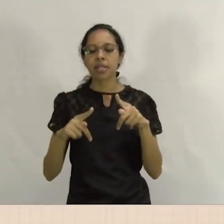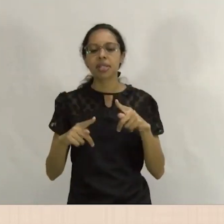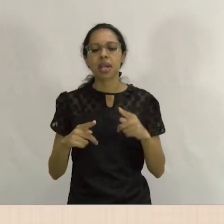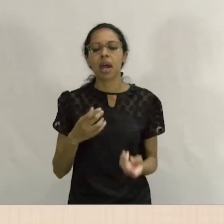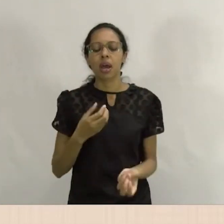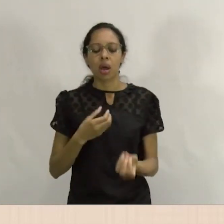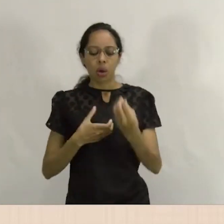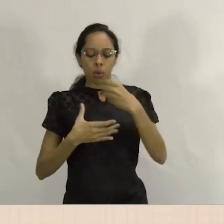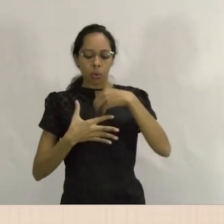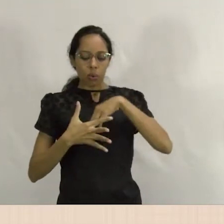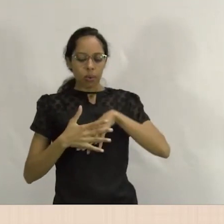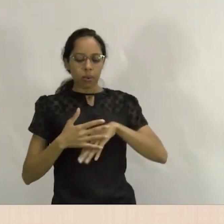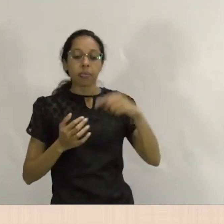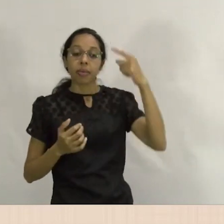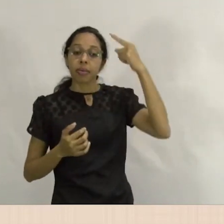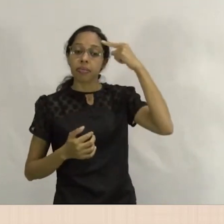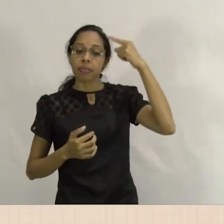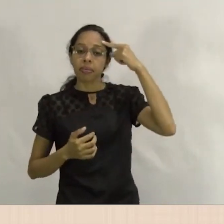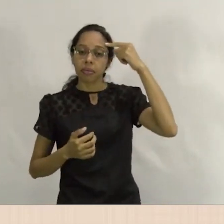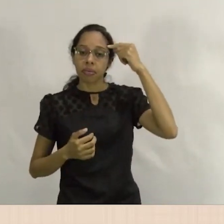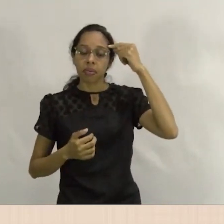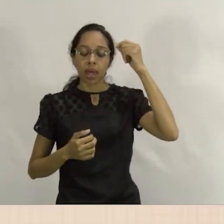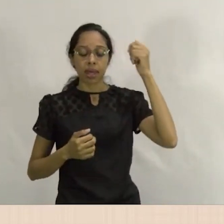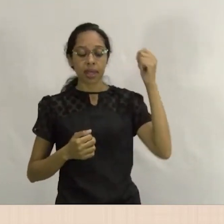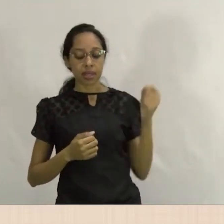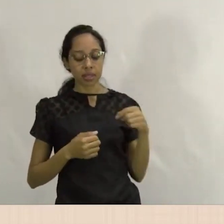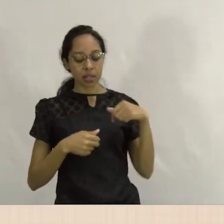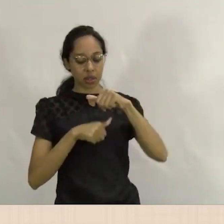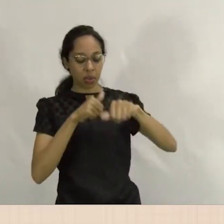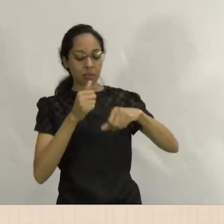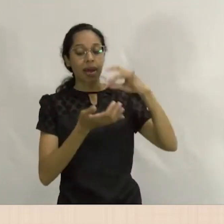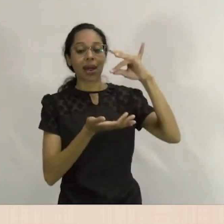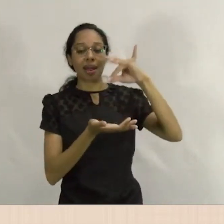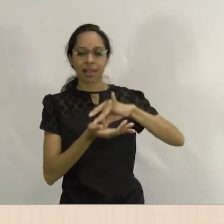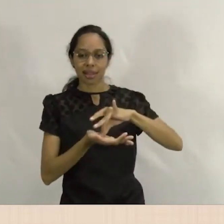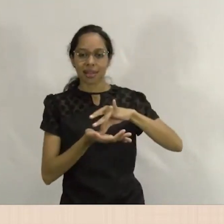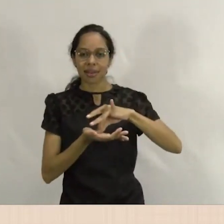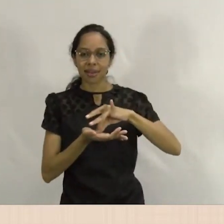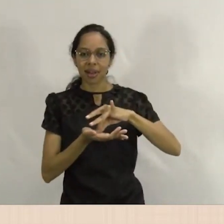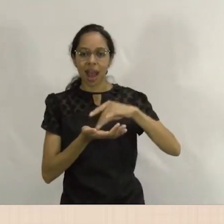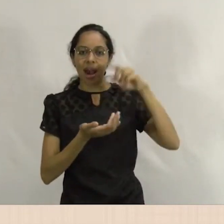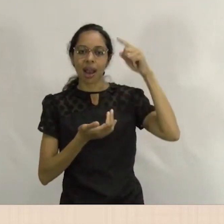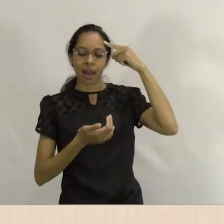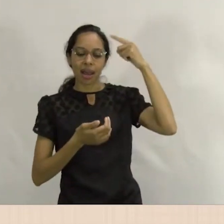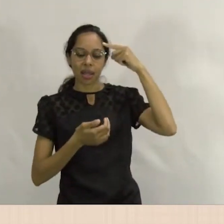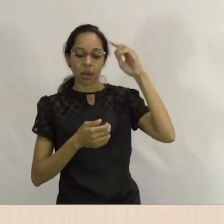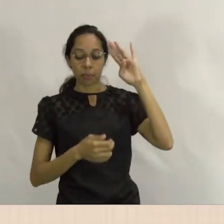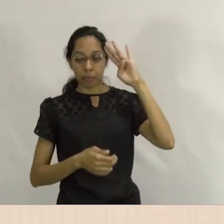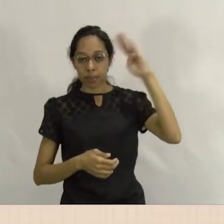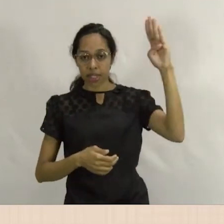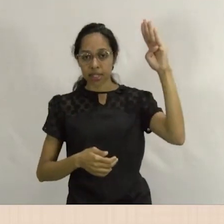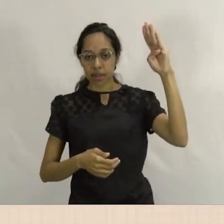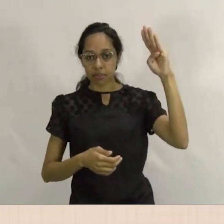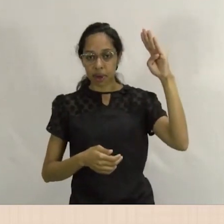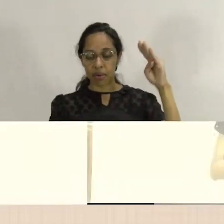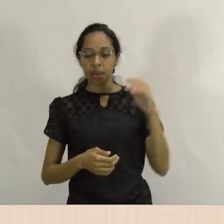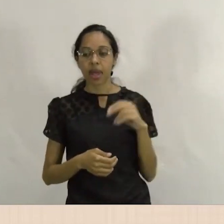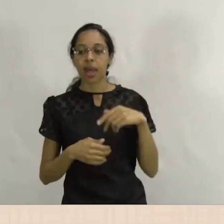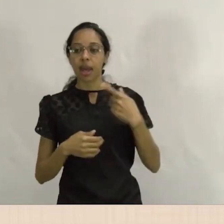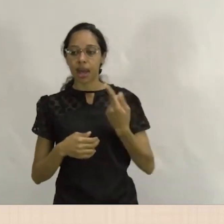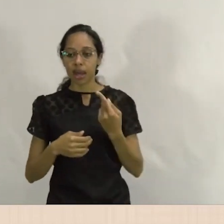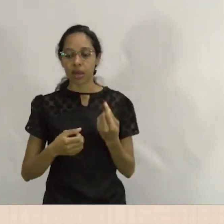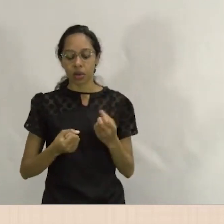nossa mente. E a nossa mente é a parte líder da nossa alma. Quando a mente, ela começa a se